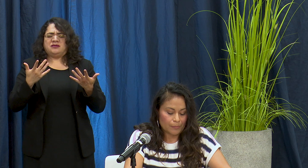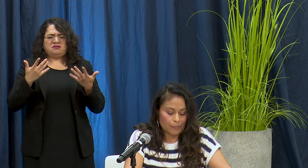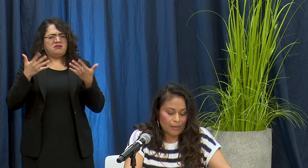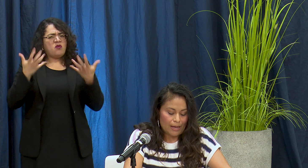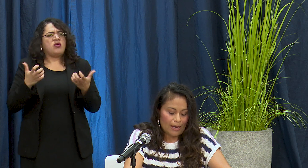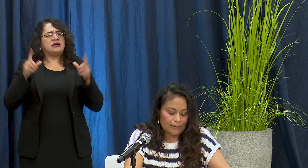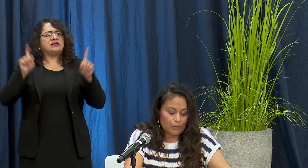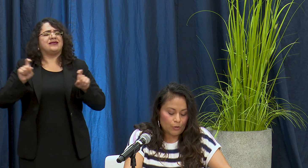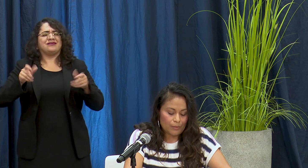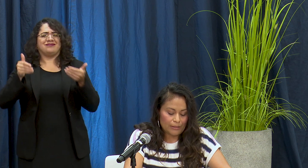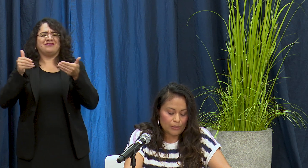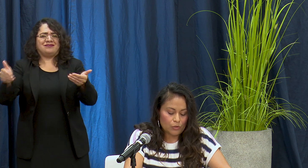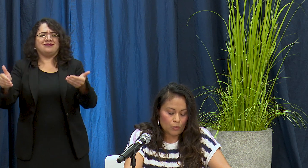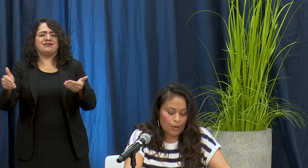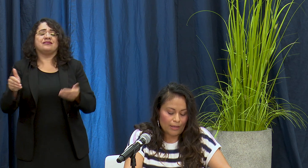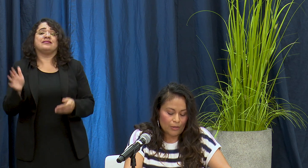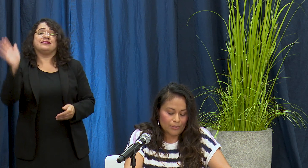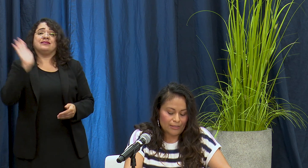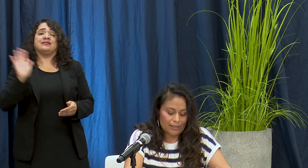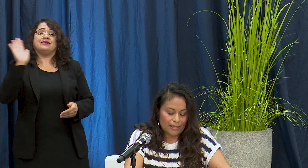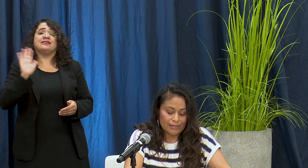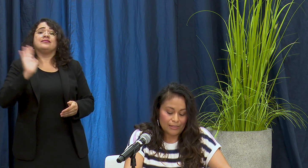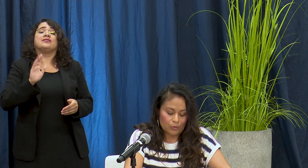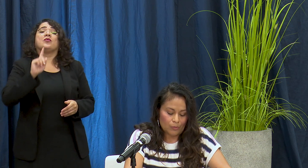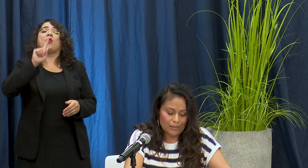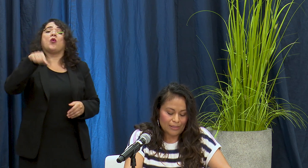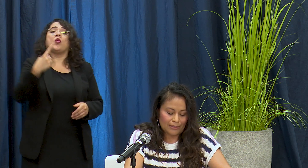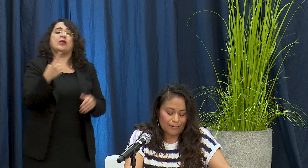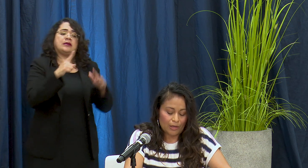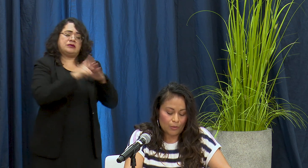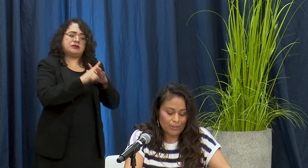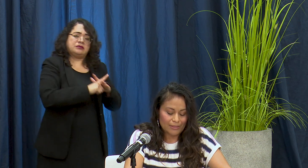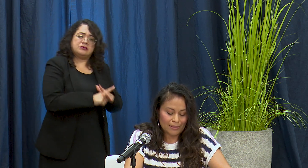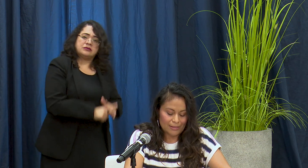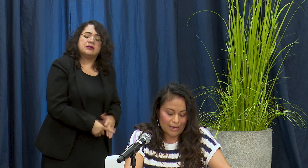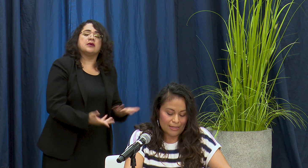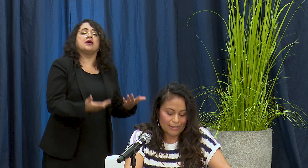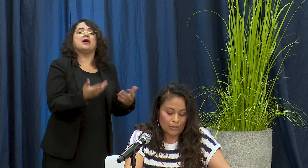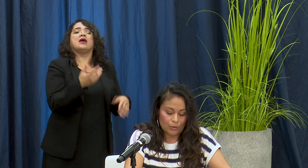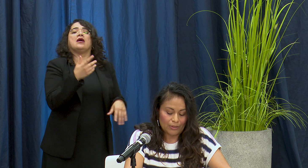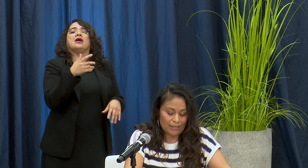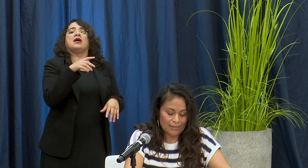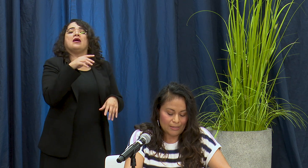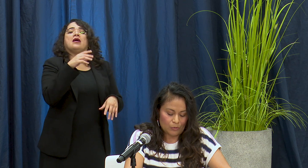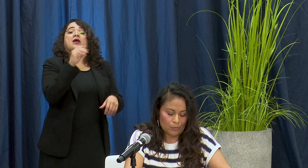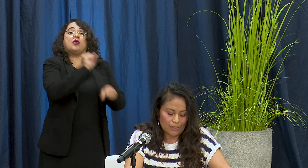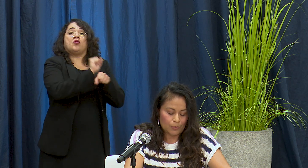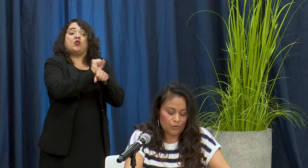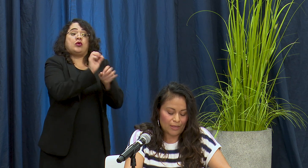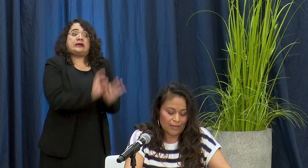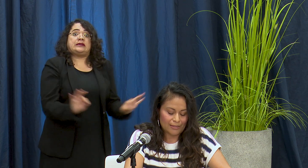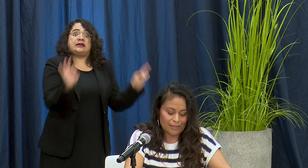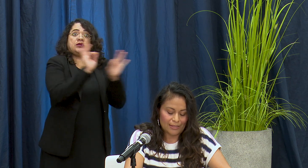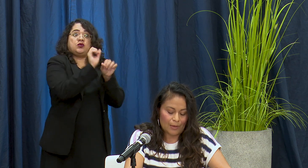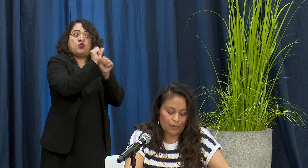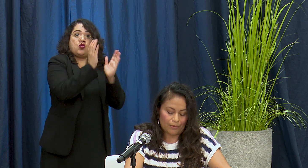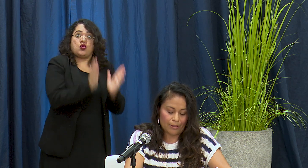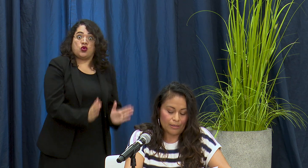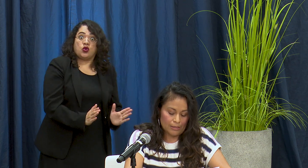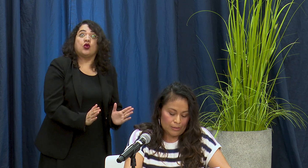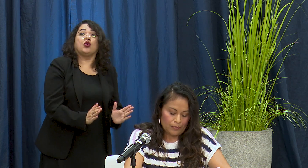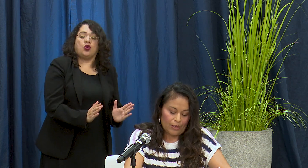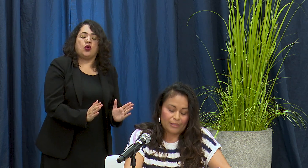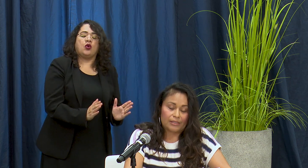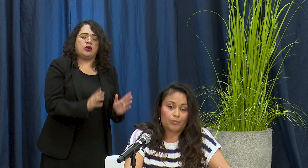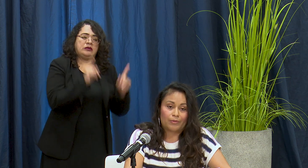síntomas. Anteriormente, solo aquellos que tenían síntomas y trabajadores esenciales que no tenían síntomas podían hacerse la